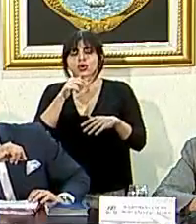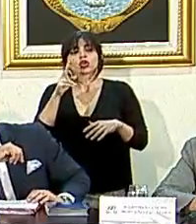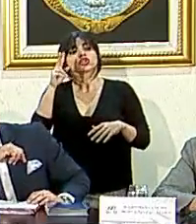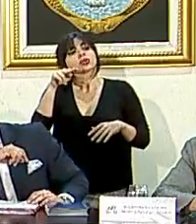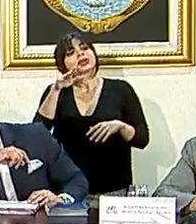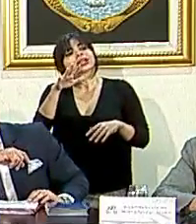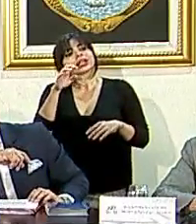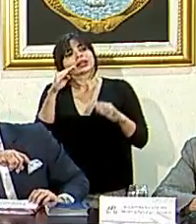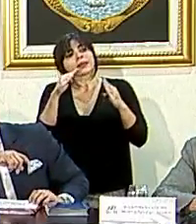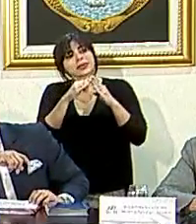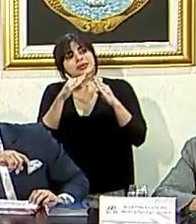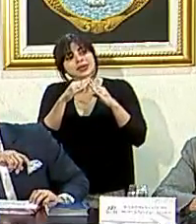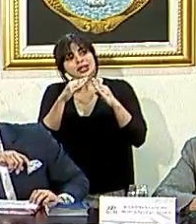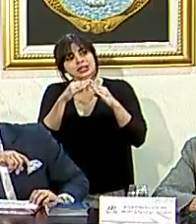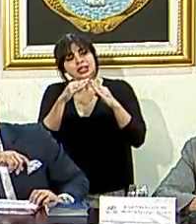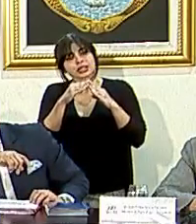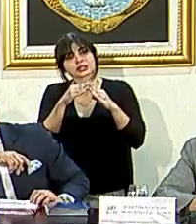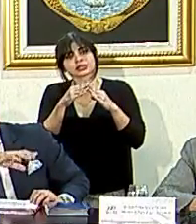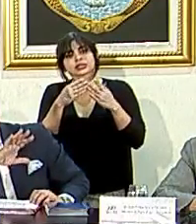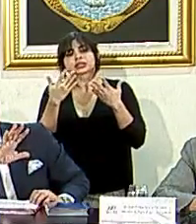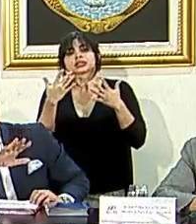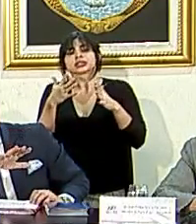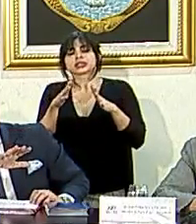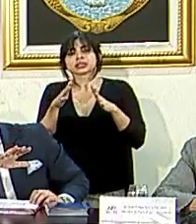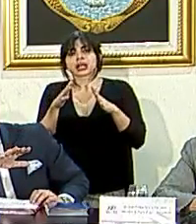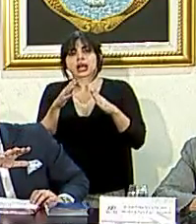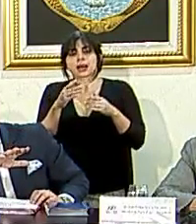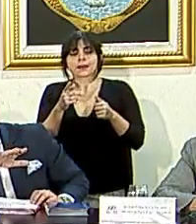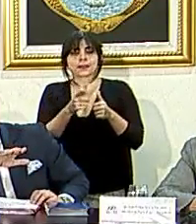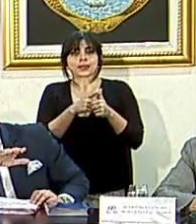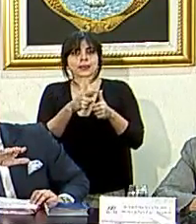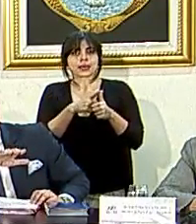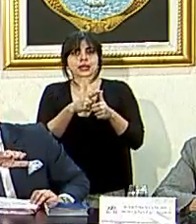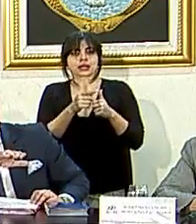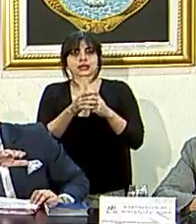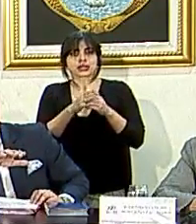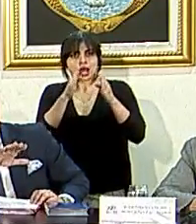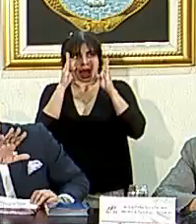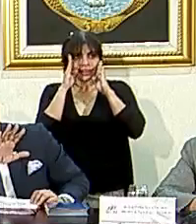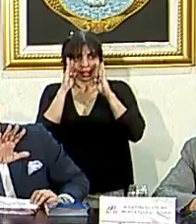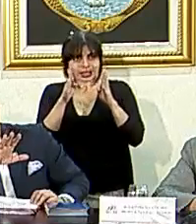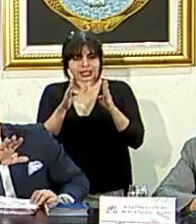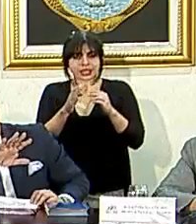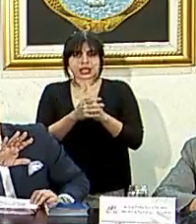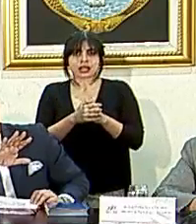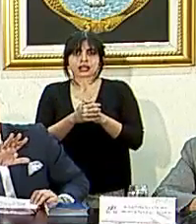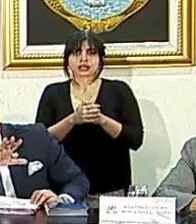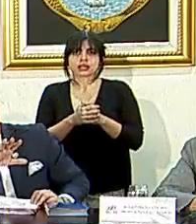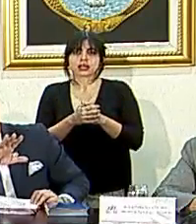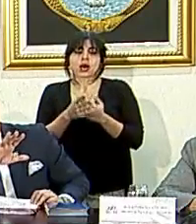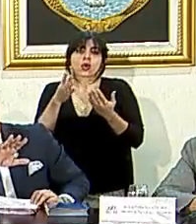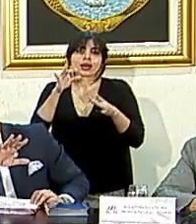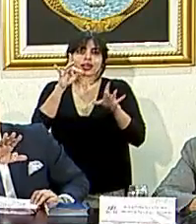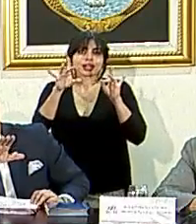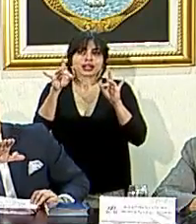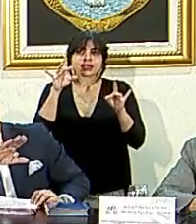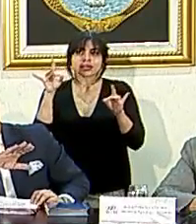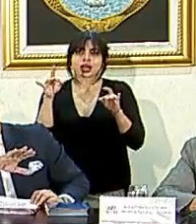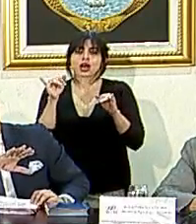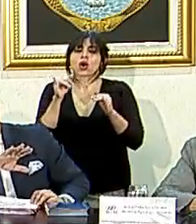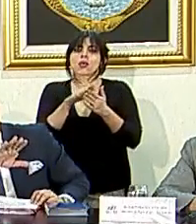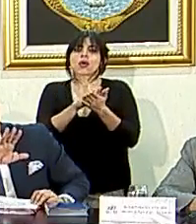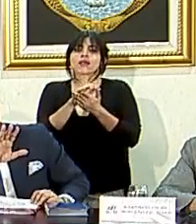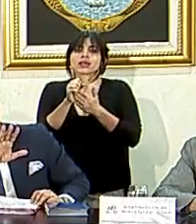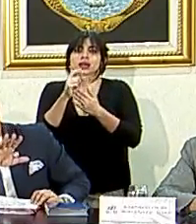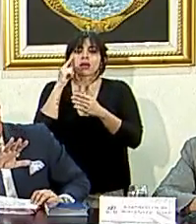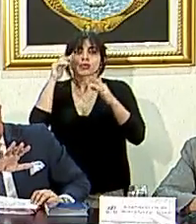Son 2.500 viviendas que han sido preliminarmente atendidas o identificadas como